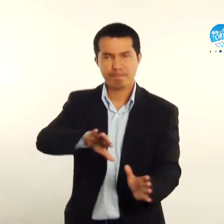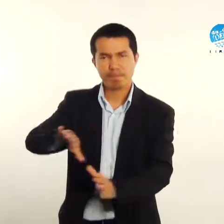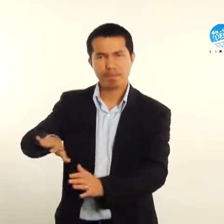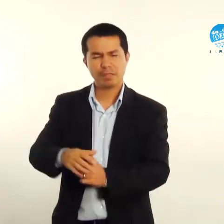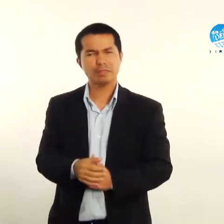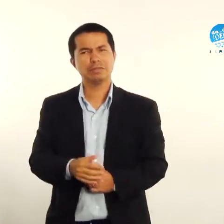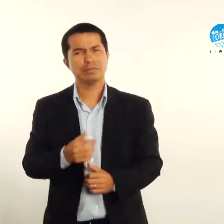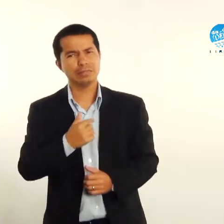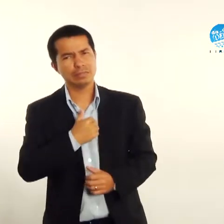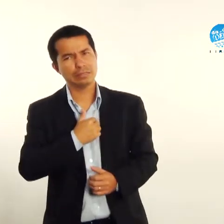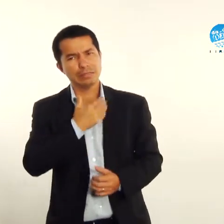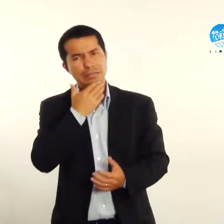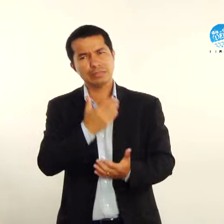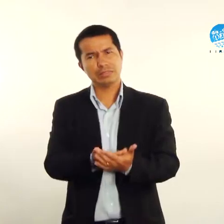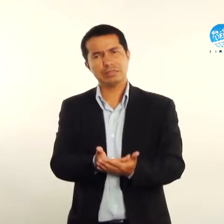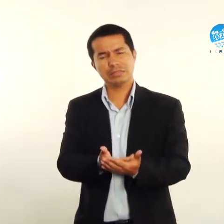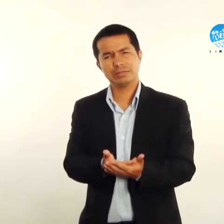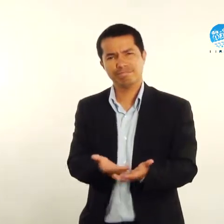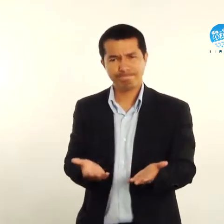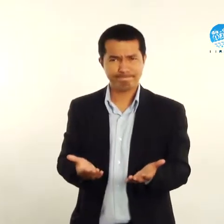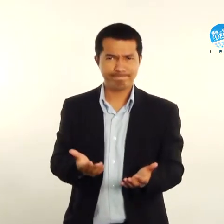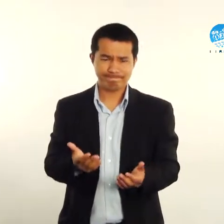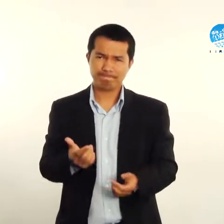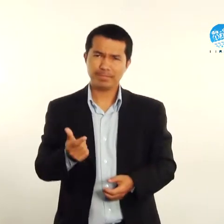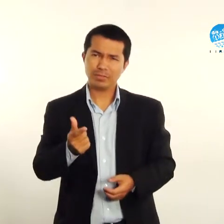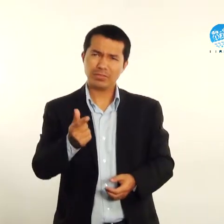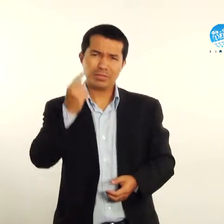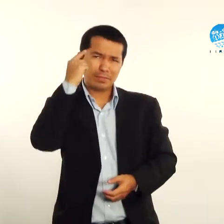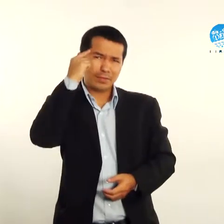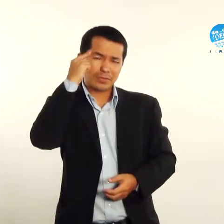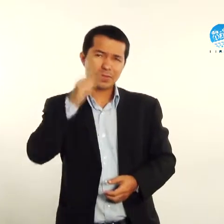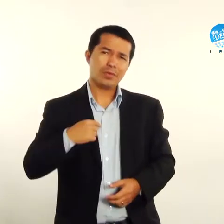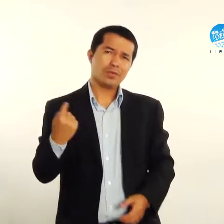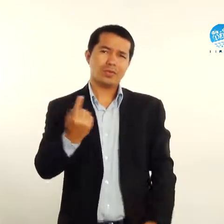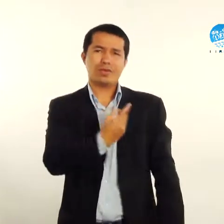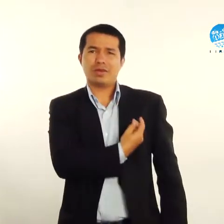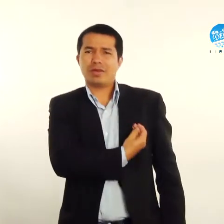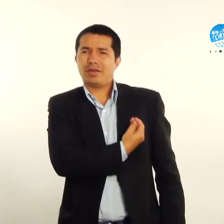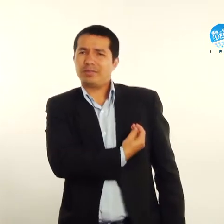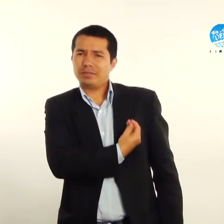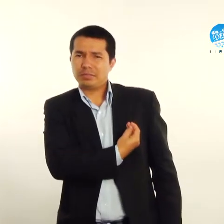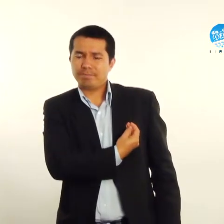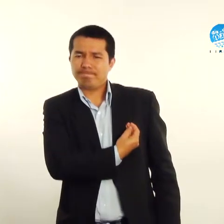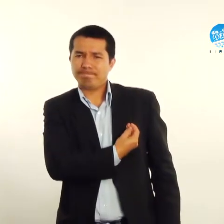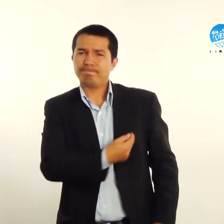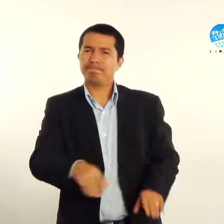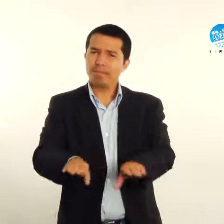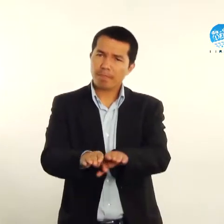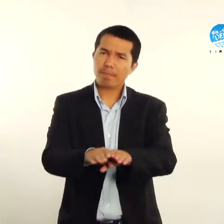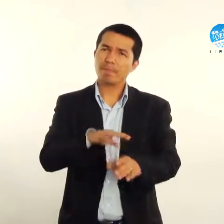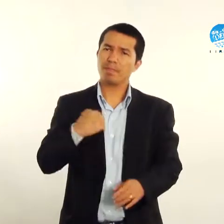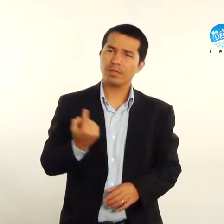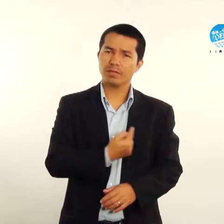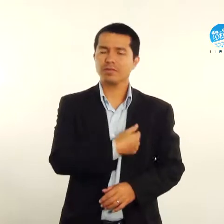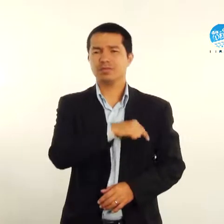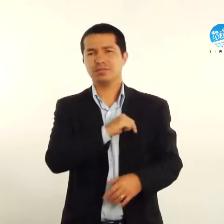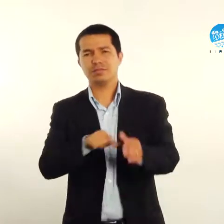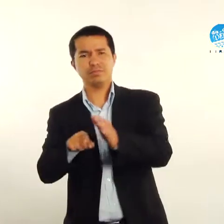que a nossa vida é medida por essa pergunta que os discípulos fizeram. E é